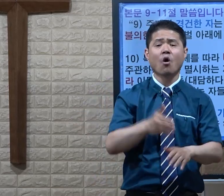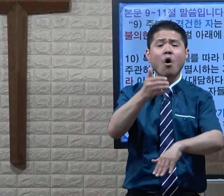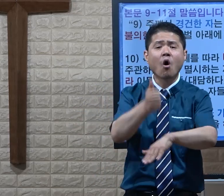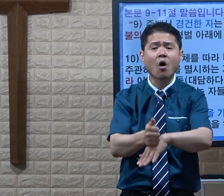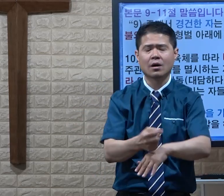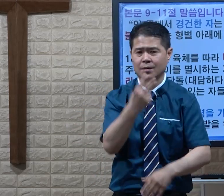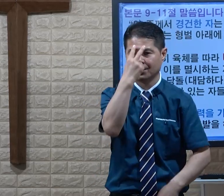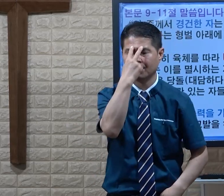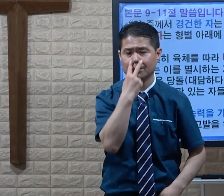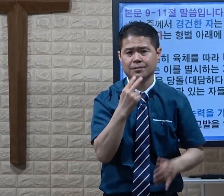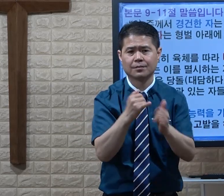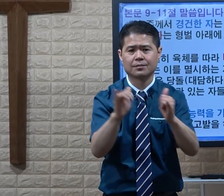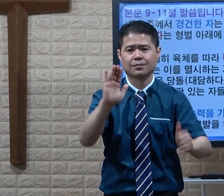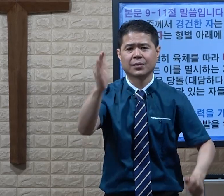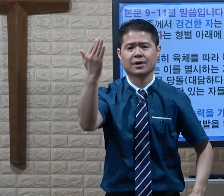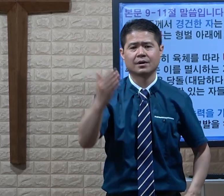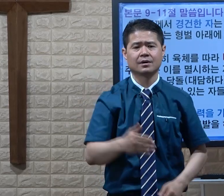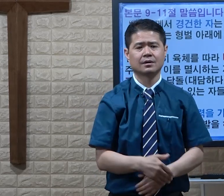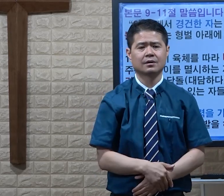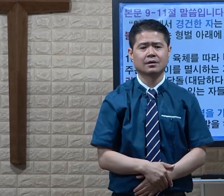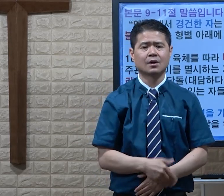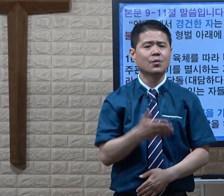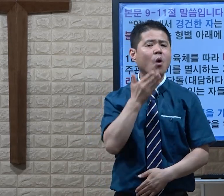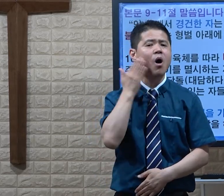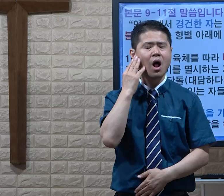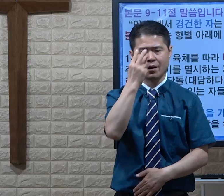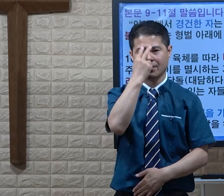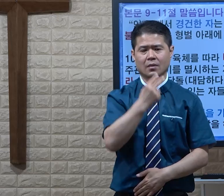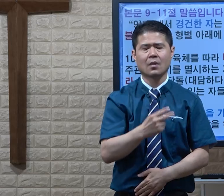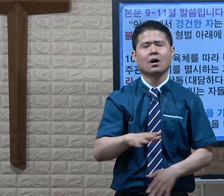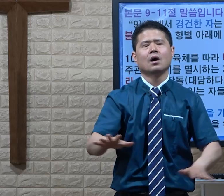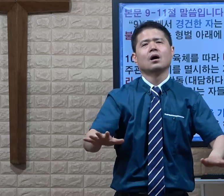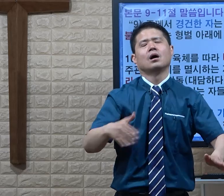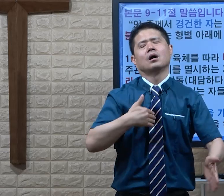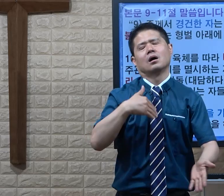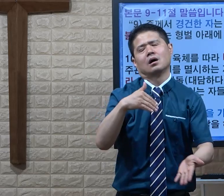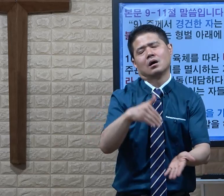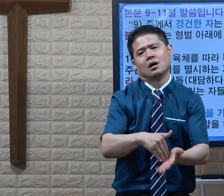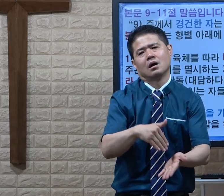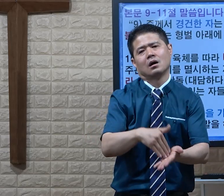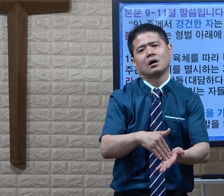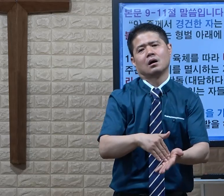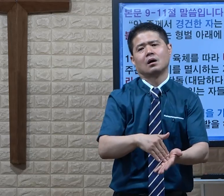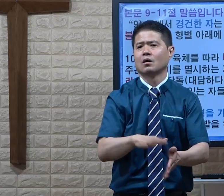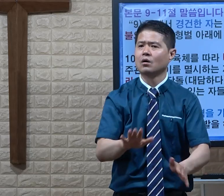화장실에서 살아가는 경우도 있고 이 맹인이 된 경우도 있습니다.